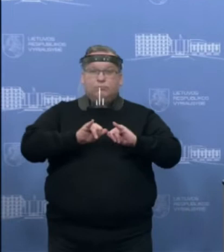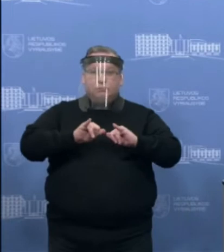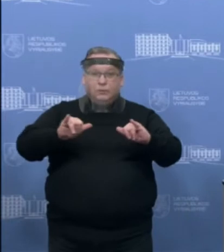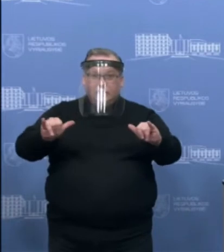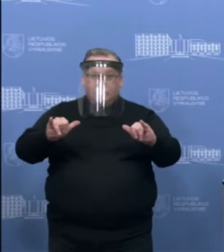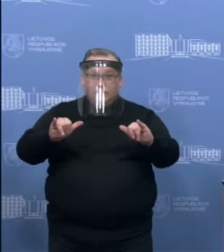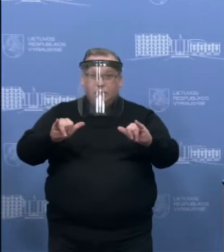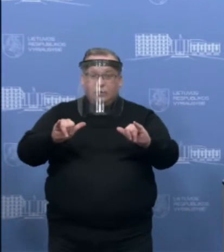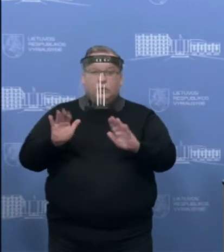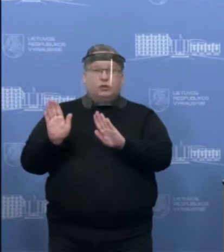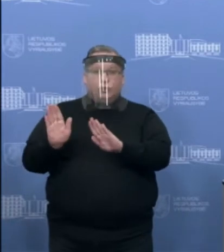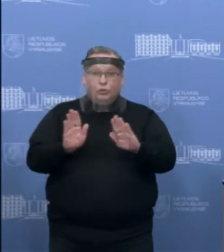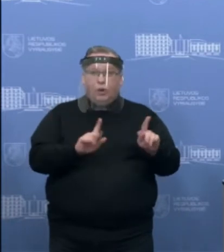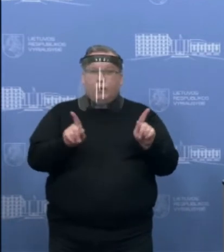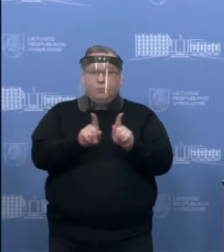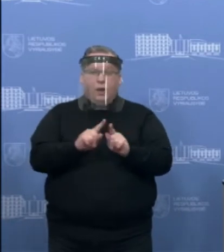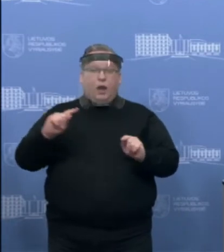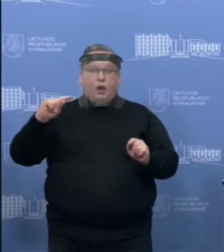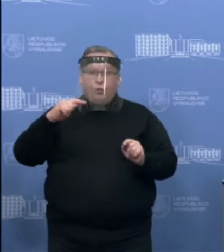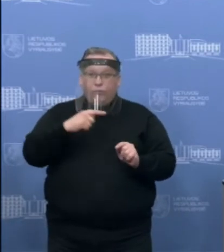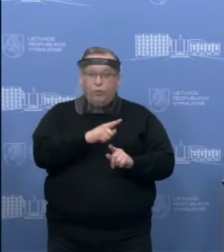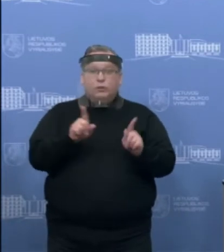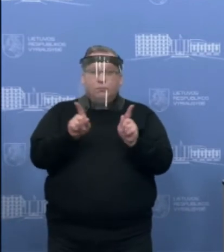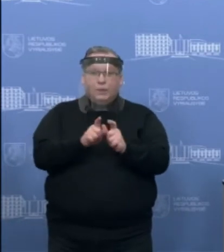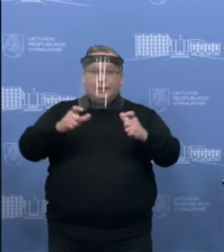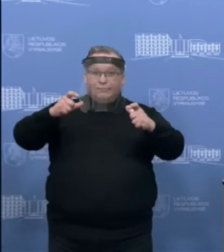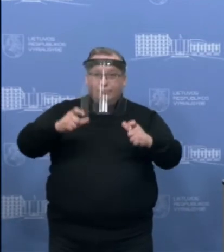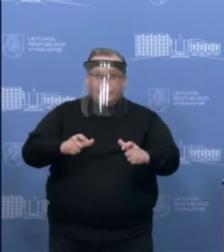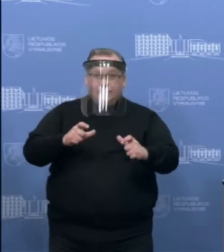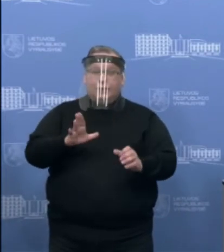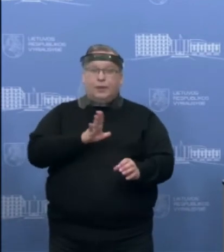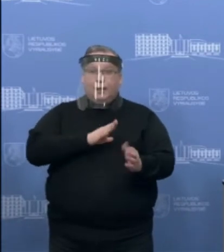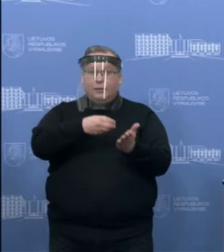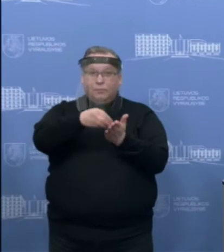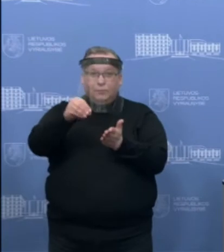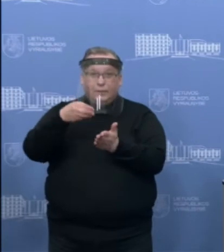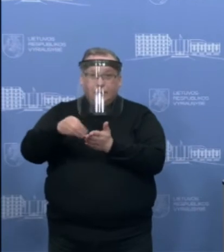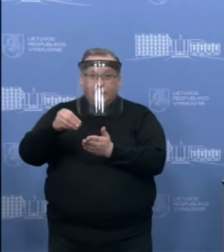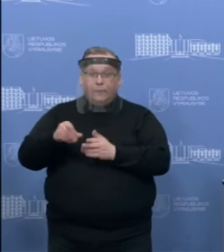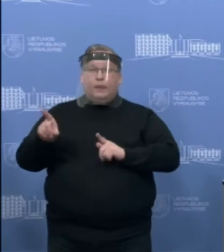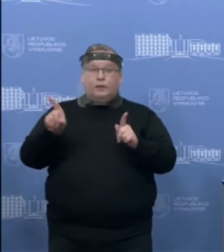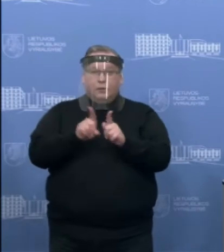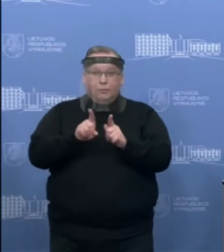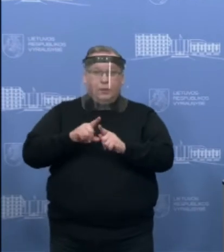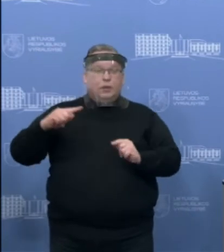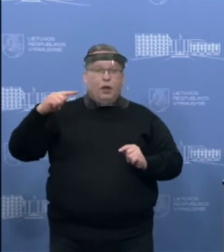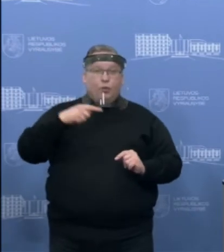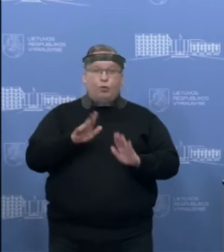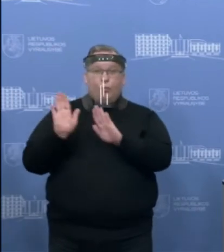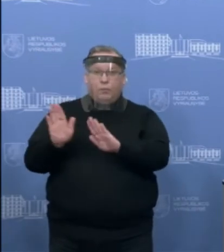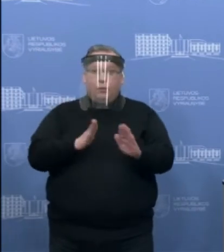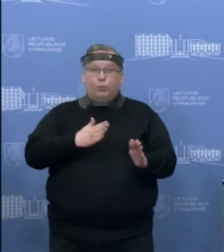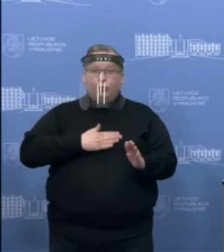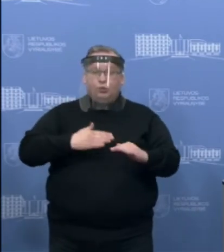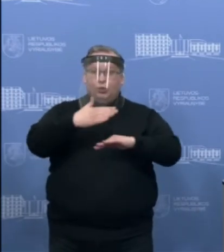Lietuvoje, ne tik nuo ekonominio aktyvumo ribojančių priemonių mūsų šalyje, bet ir žinoma nuo ekonominės padėties mūsų